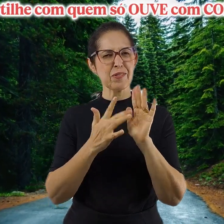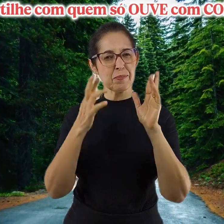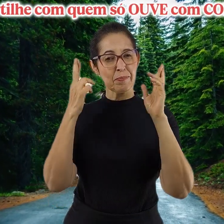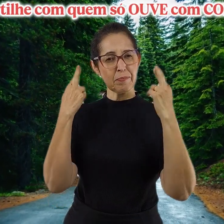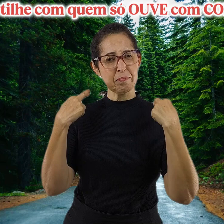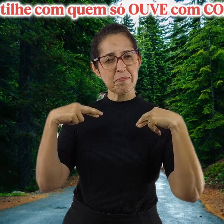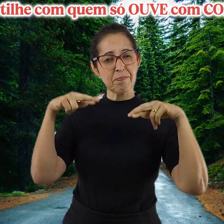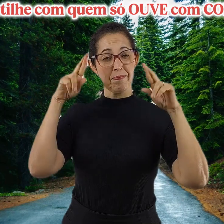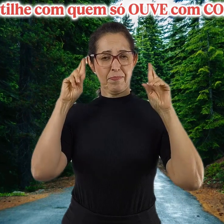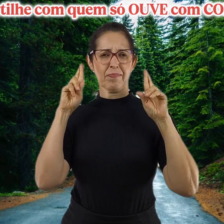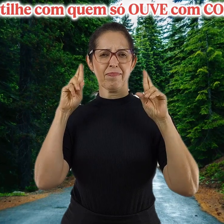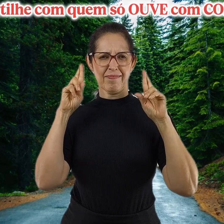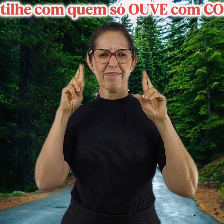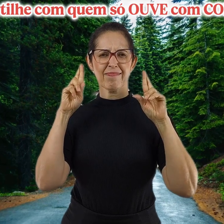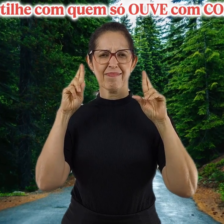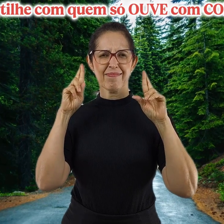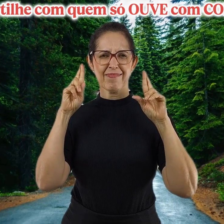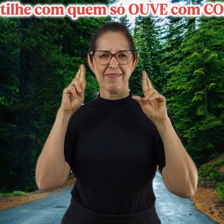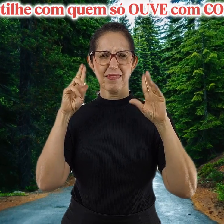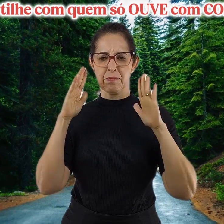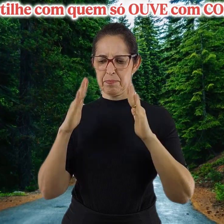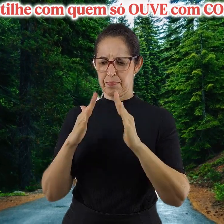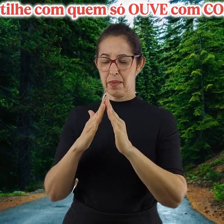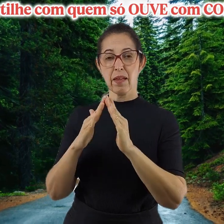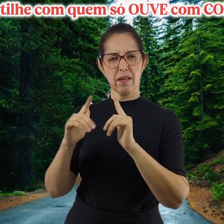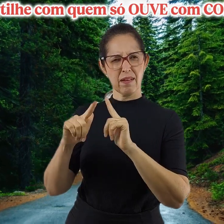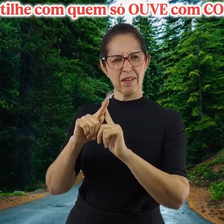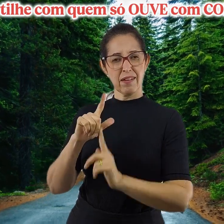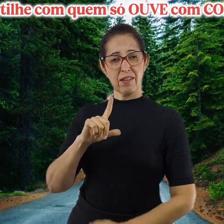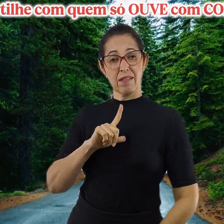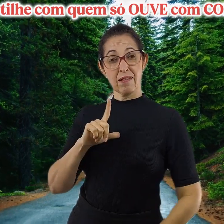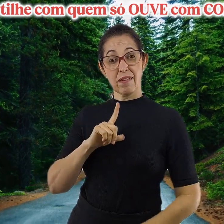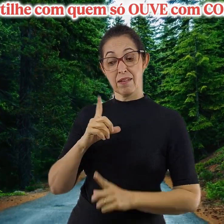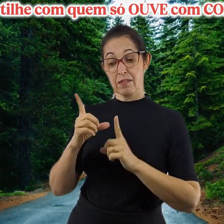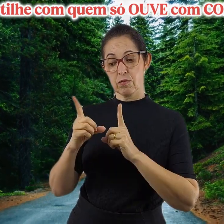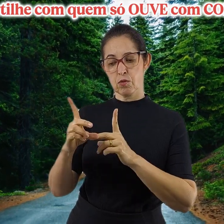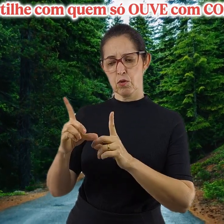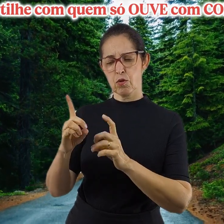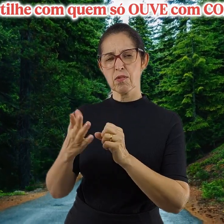A doutrina básica da igreja, do Evangelho,